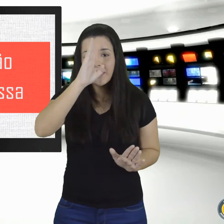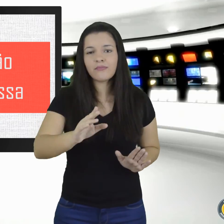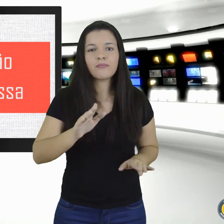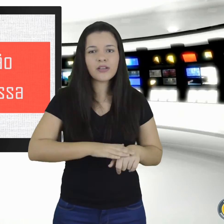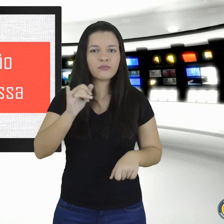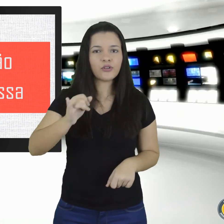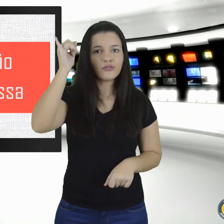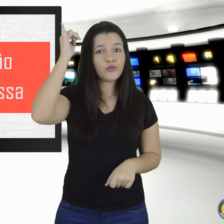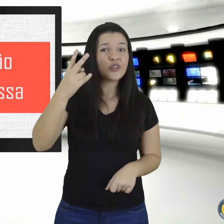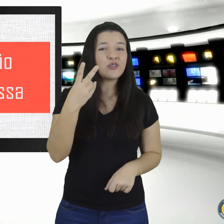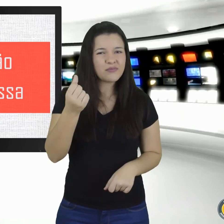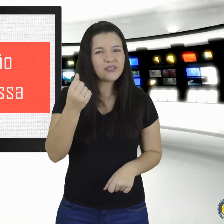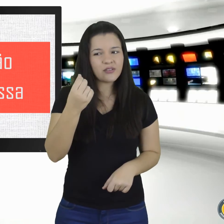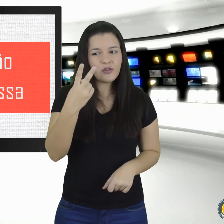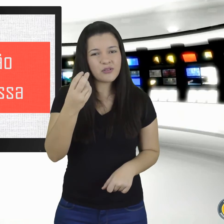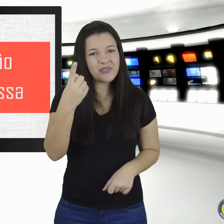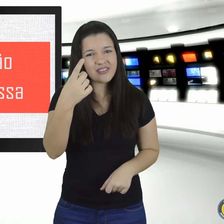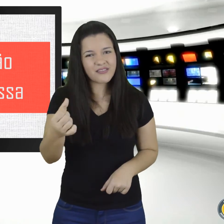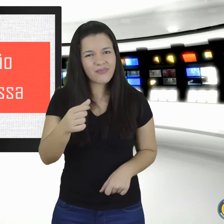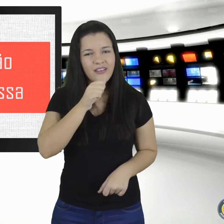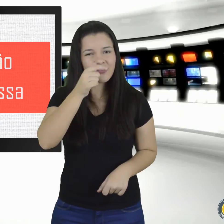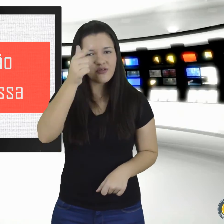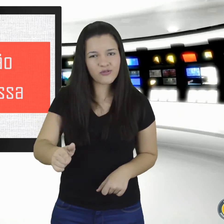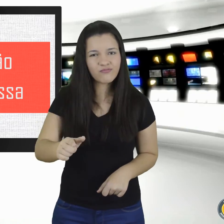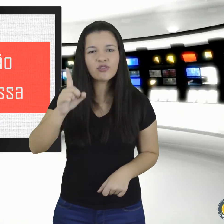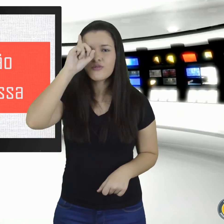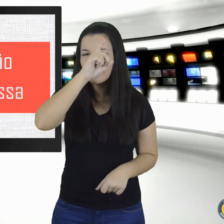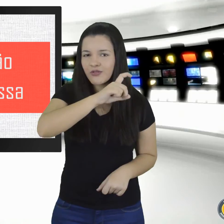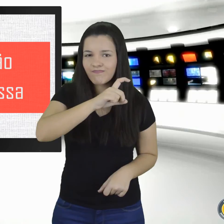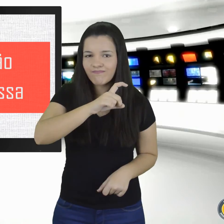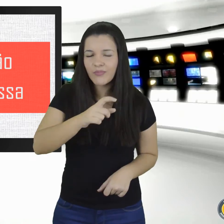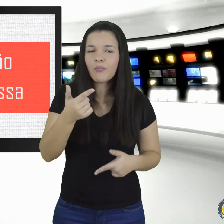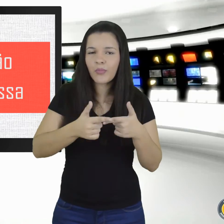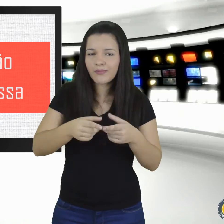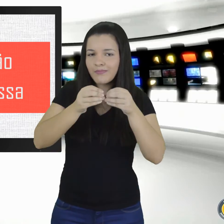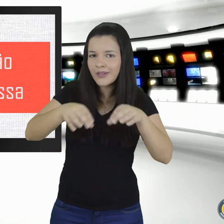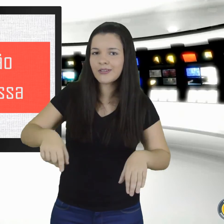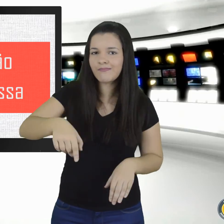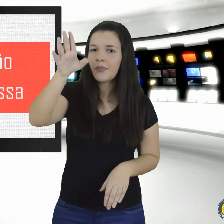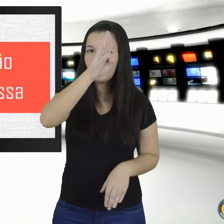2016 ainda será um ano de crise e restrição financeira no país.